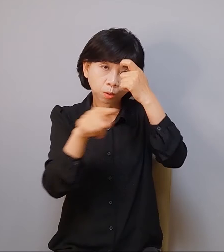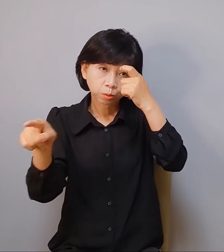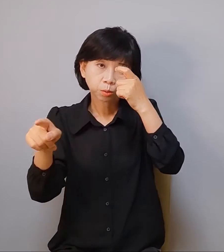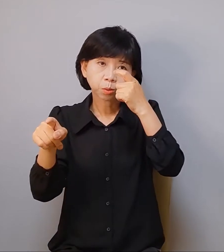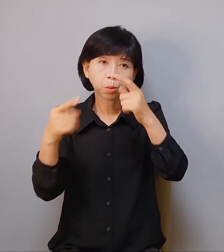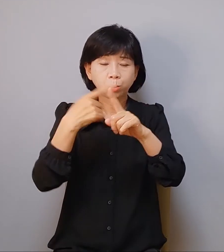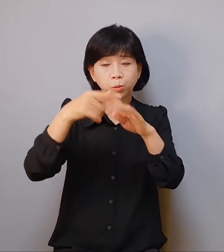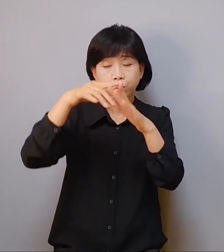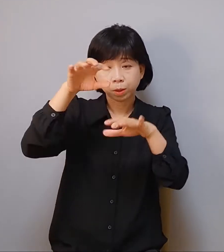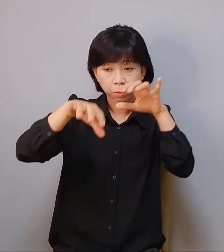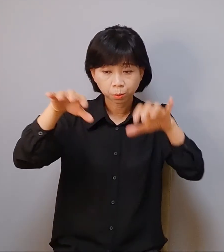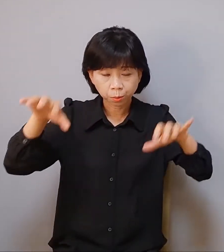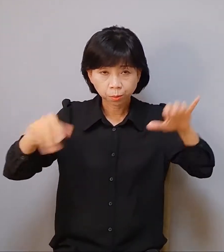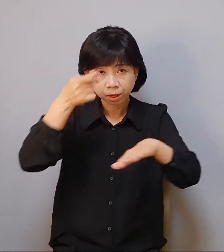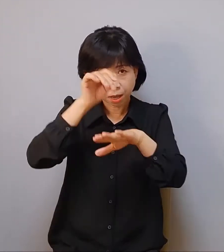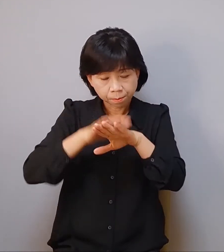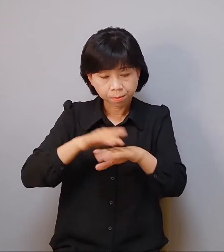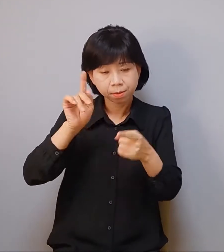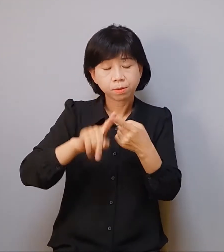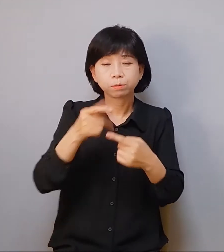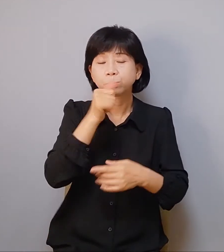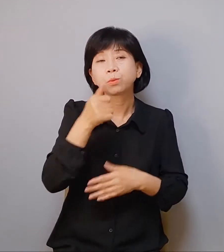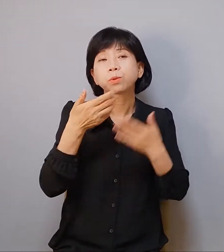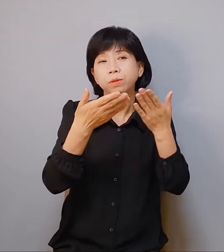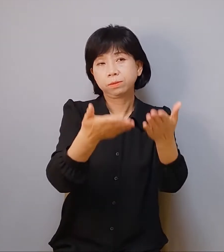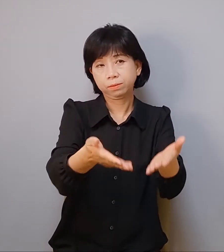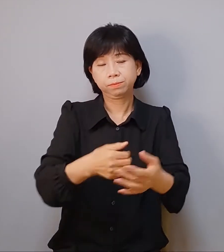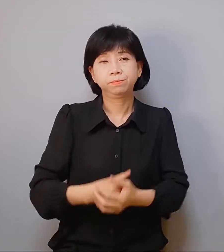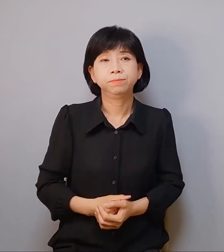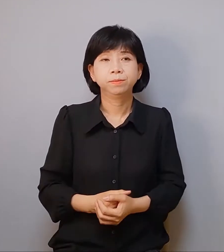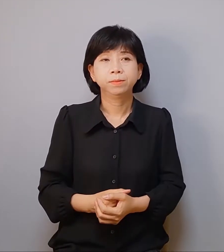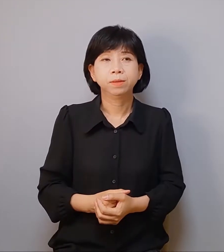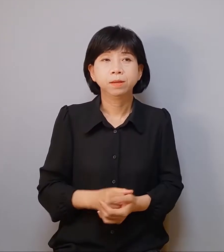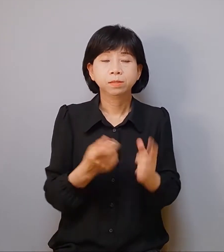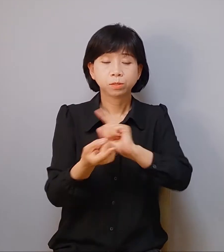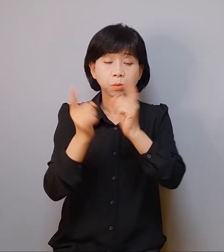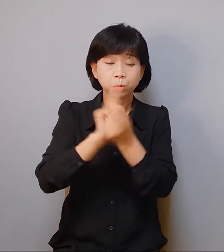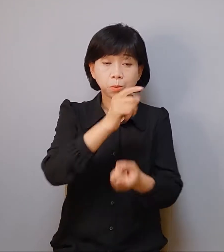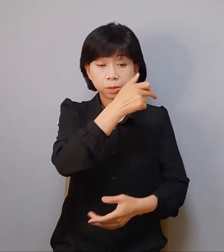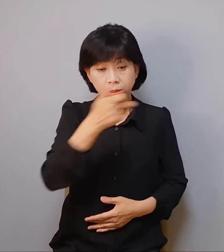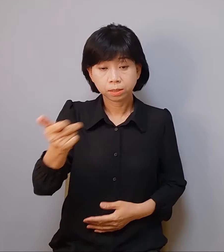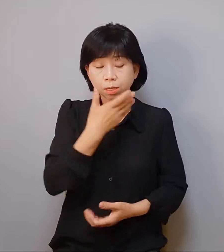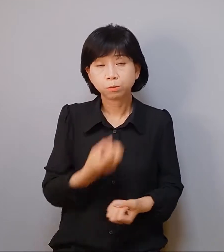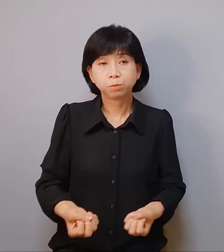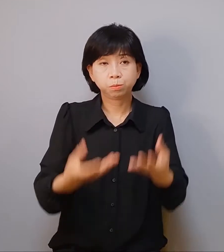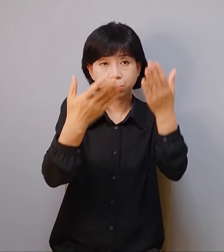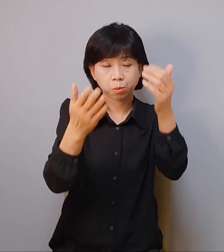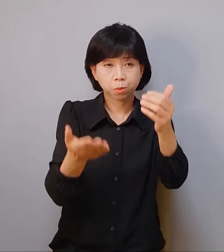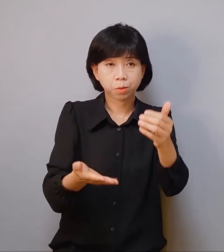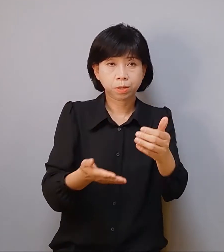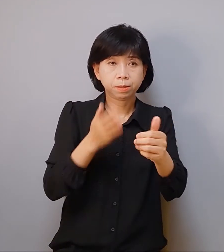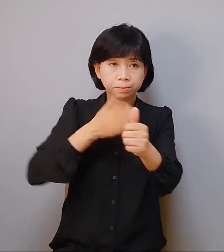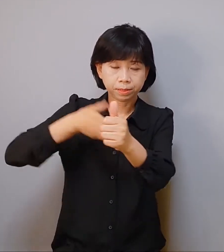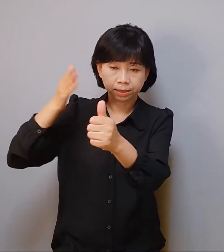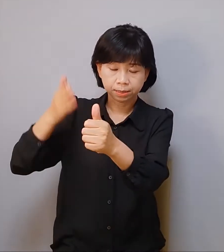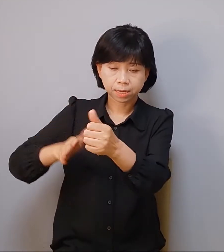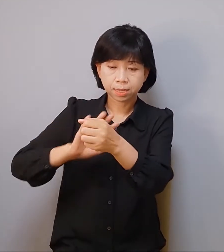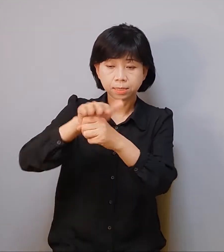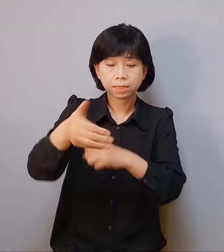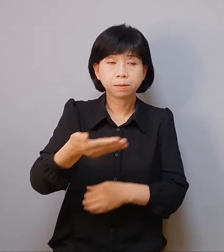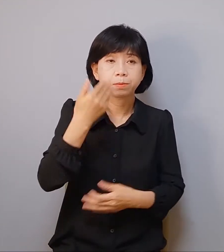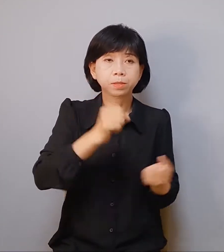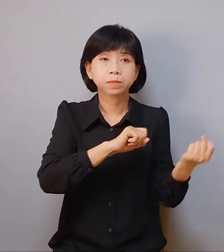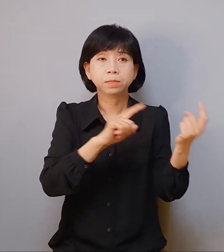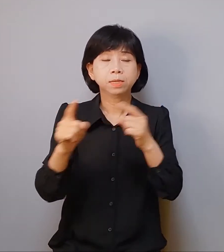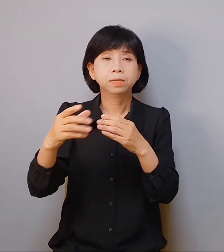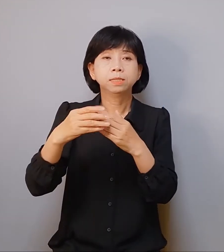있습니다. 성도 여러분, 서로 큰 소리로 격려하고 축복하겠습니다. 세계를 먹여